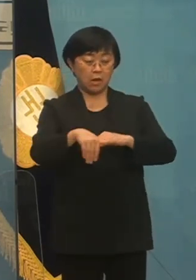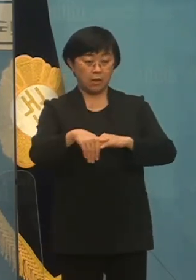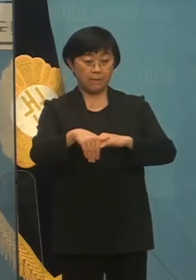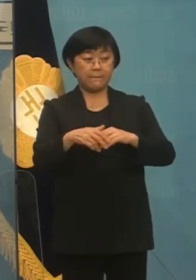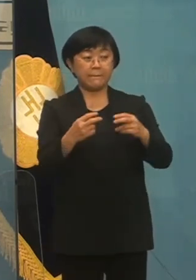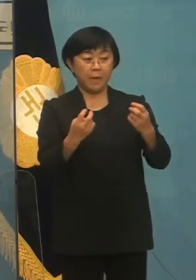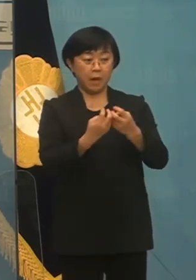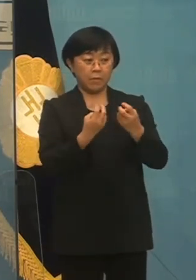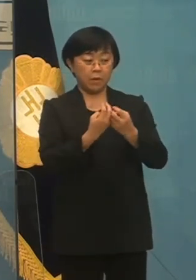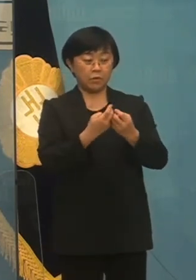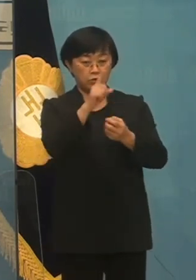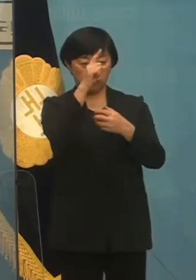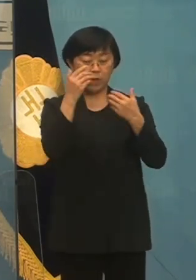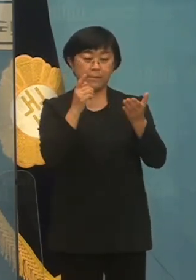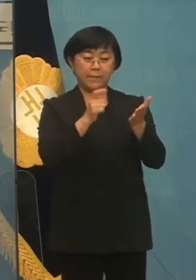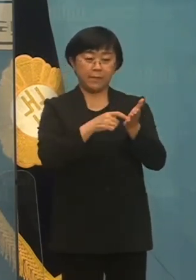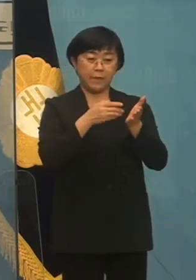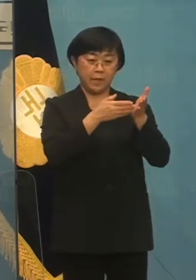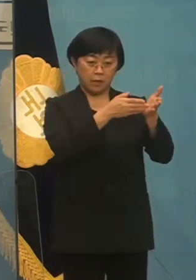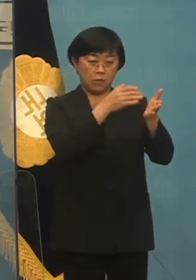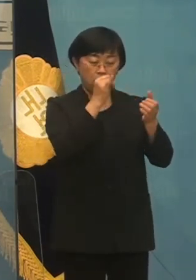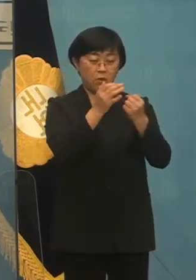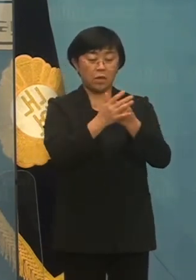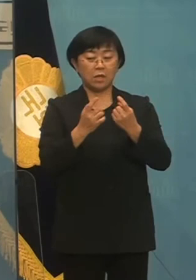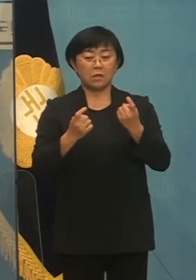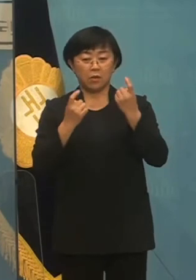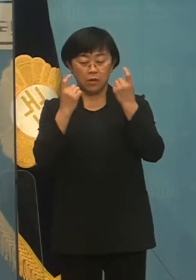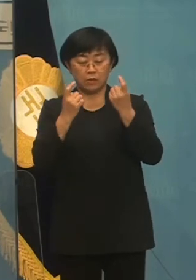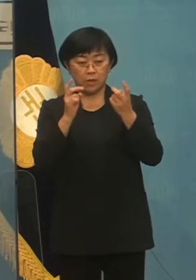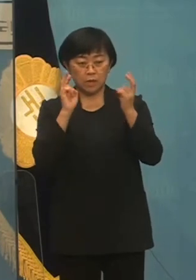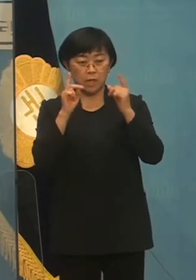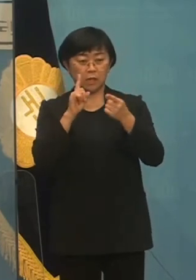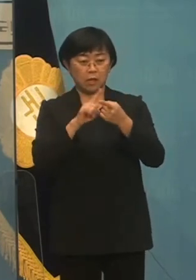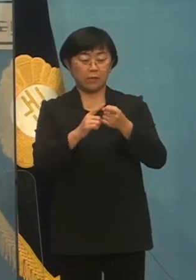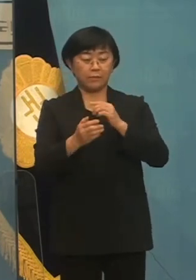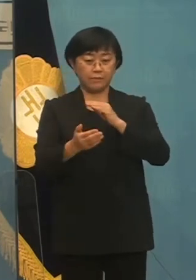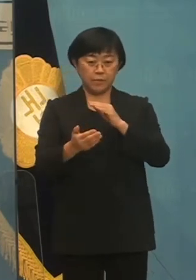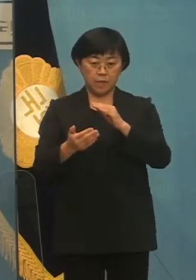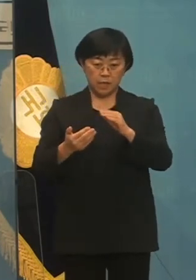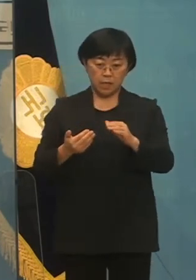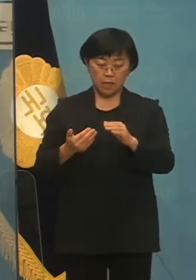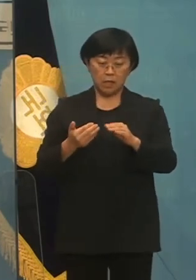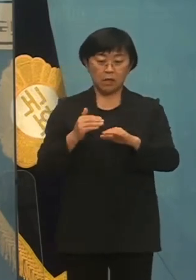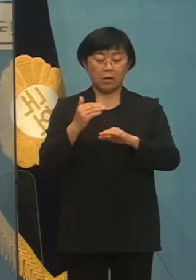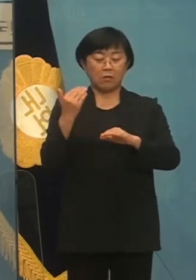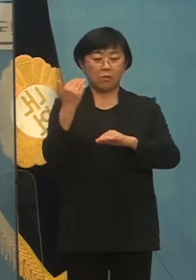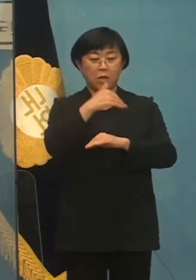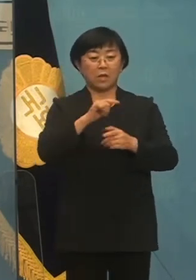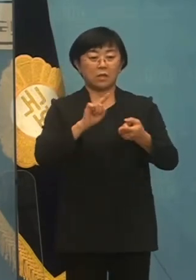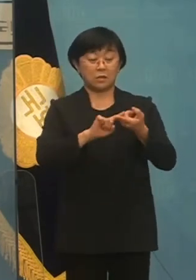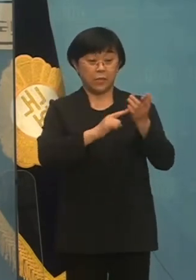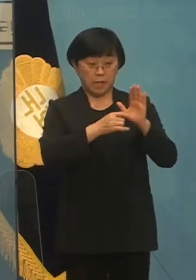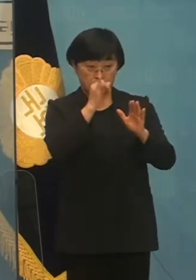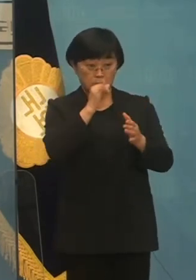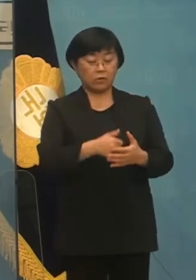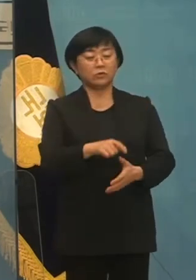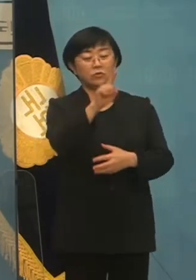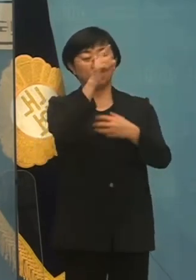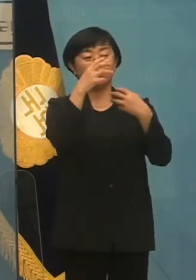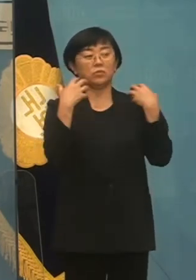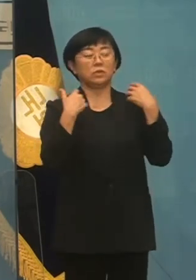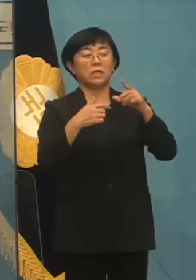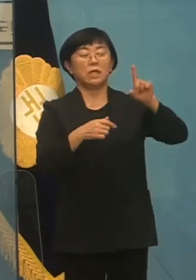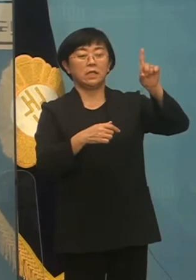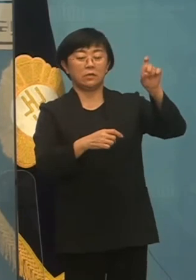마련하라고 강력히 촉구했고, 특히 여행업에 대한 선제적 대책을 요구한 바 있습니다. 이에 대해서 정부는